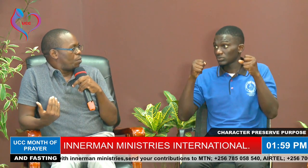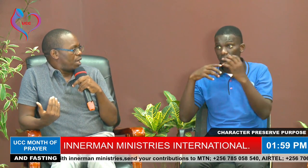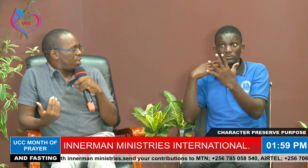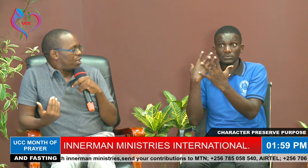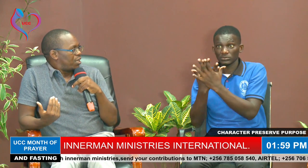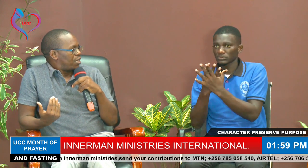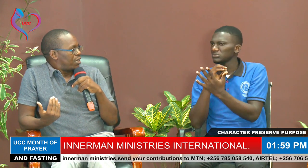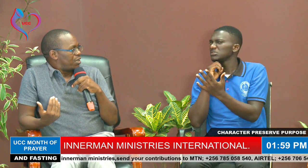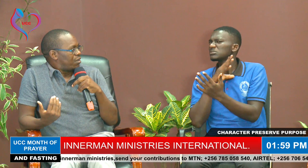akukuluma